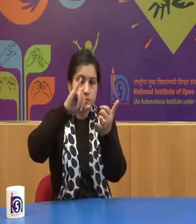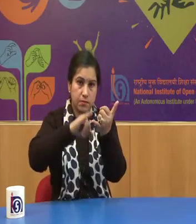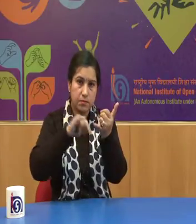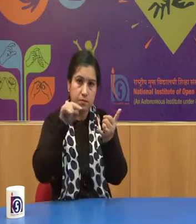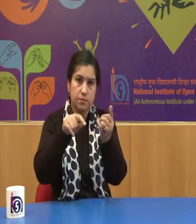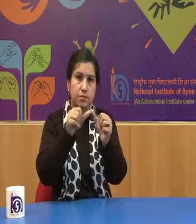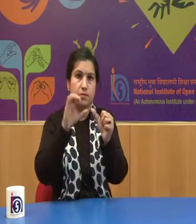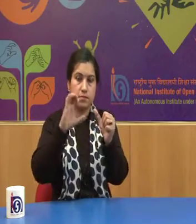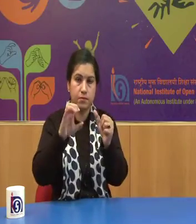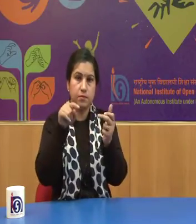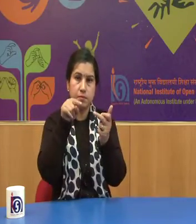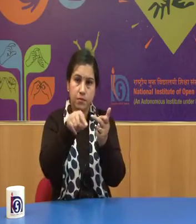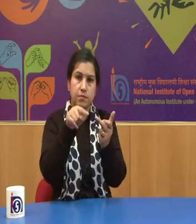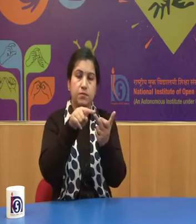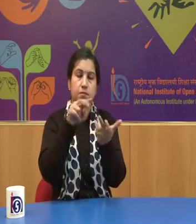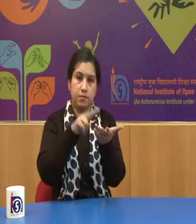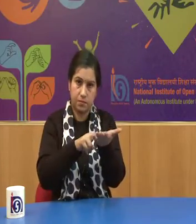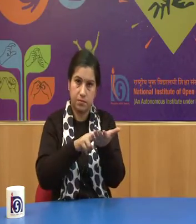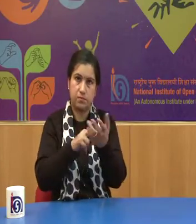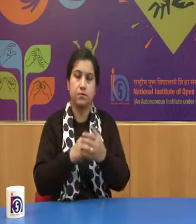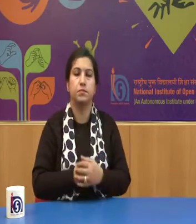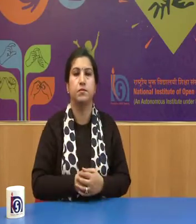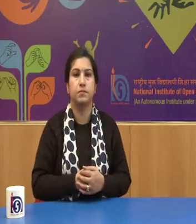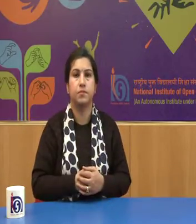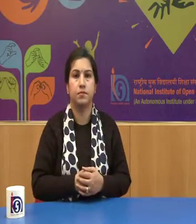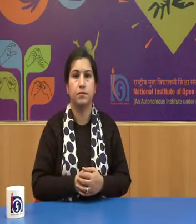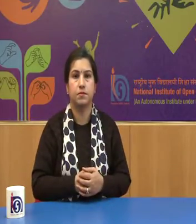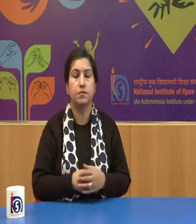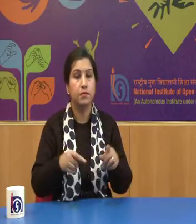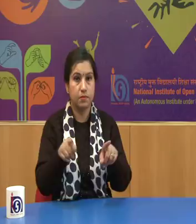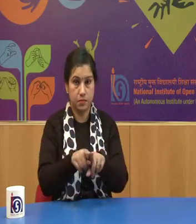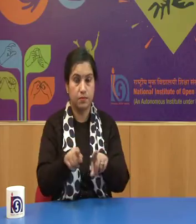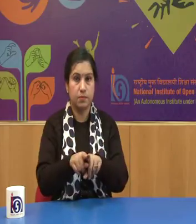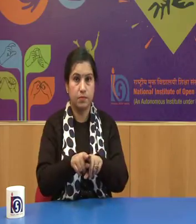signlanguage@nios.ac.in.